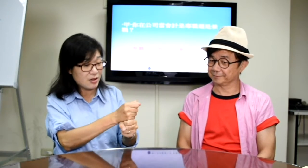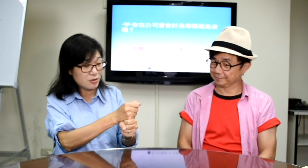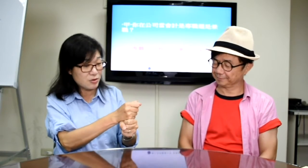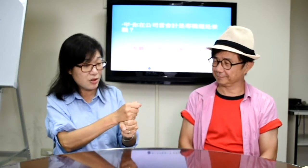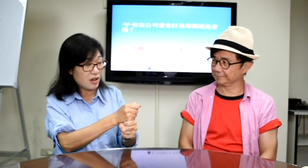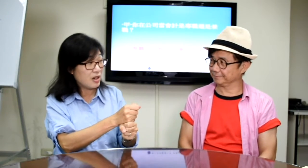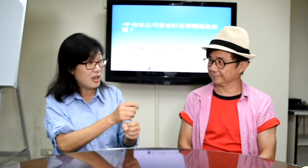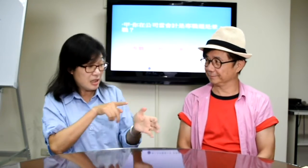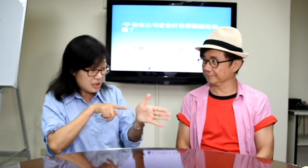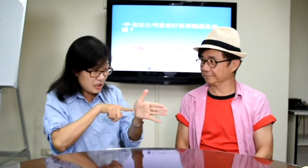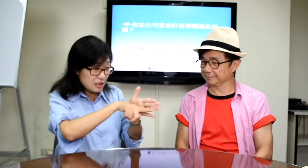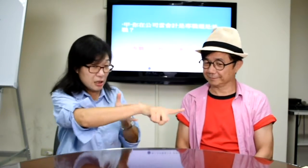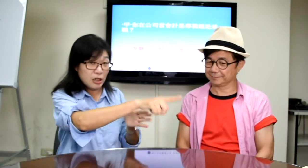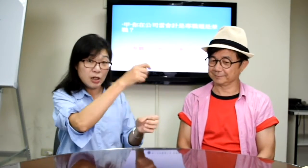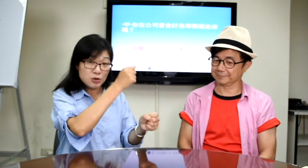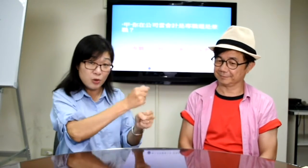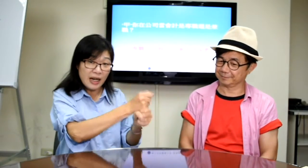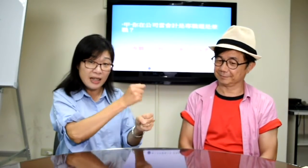作是专职